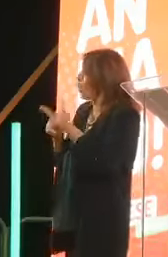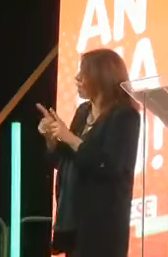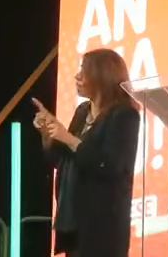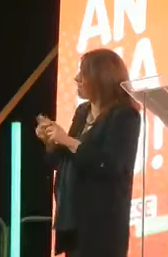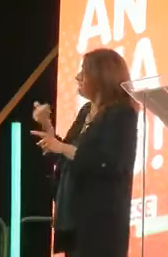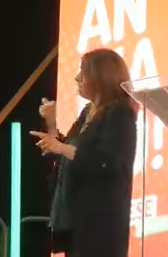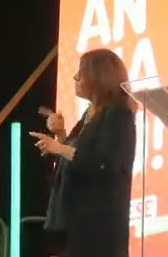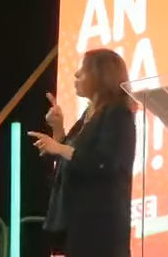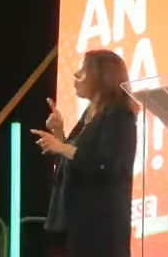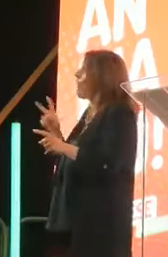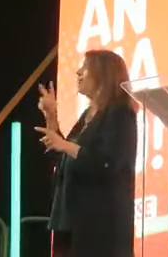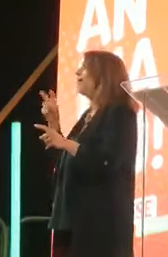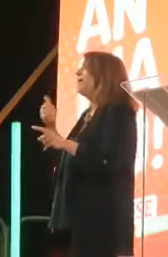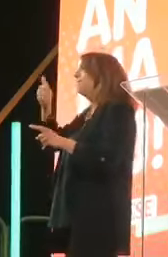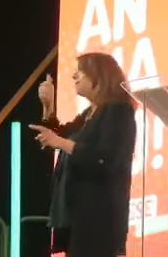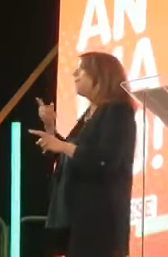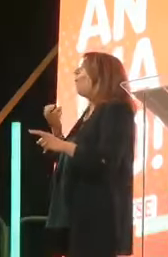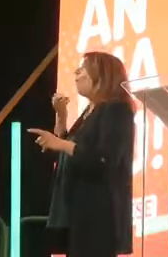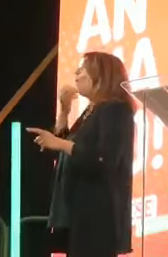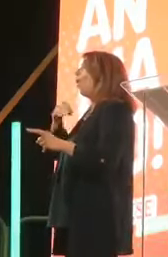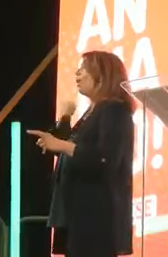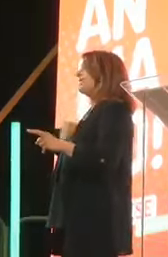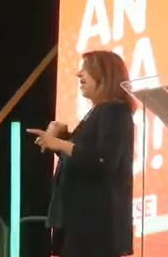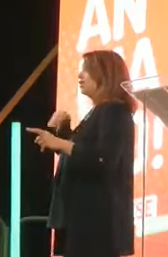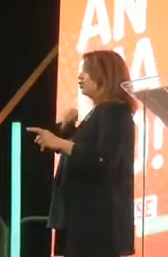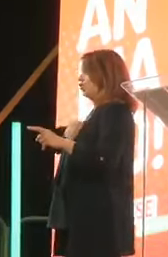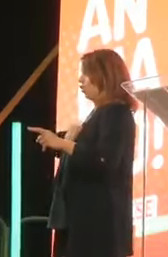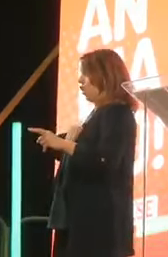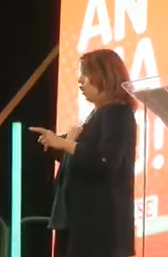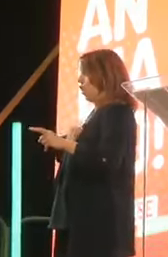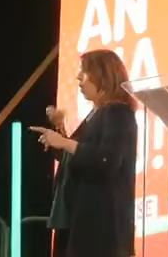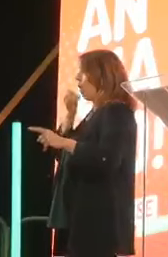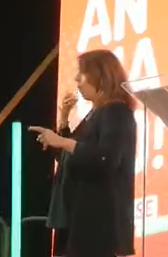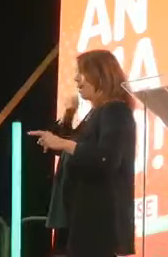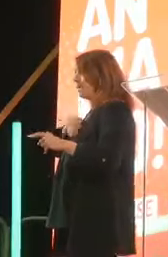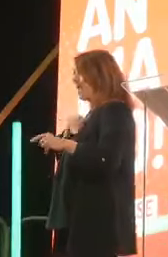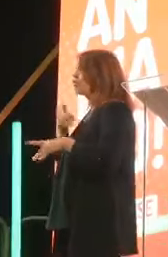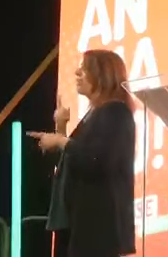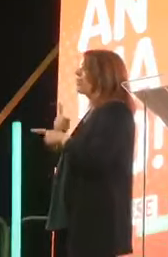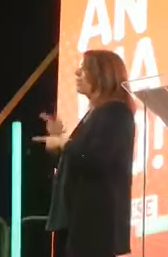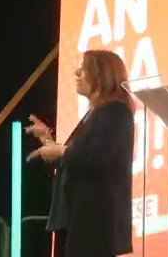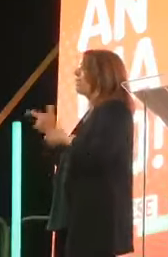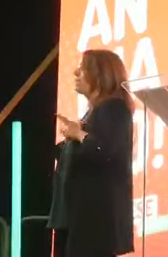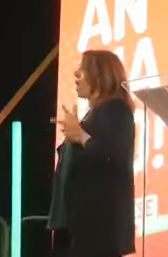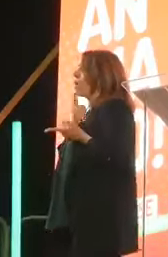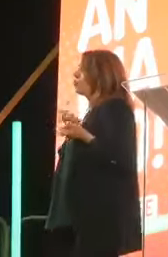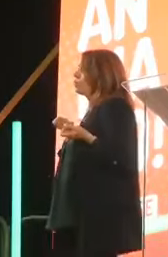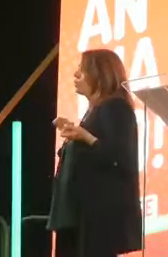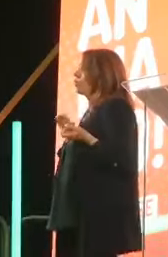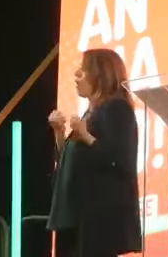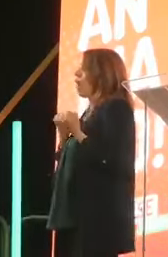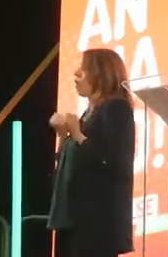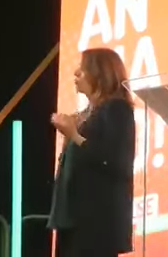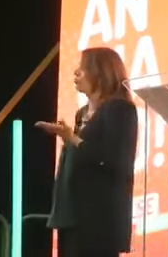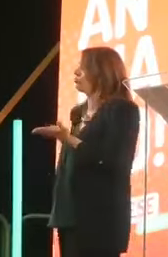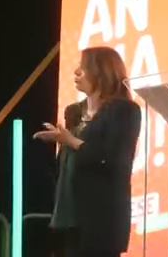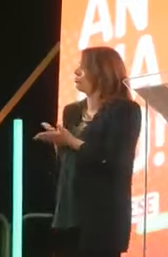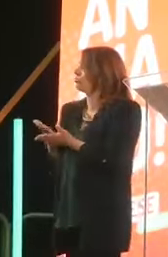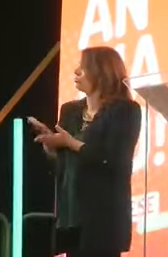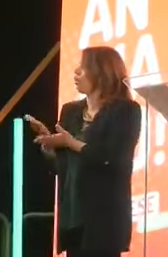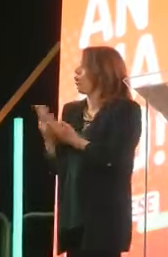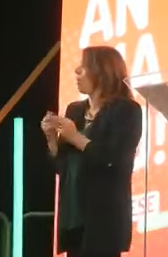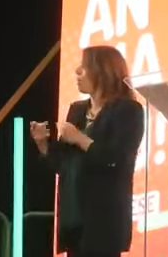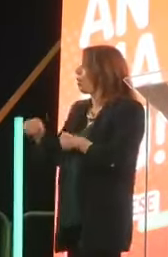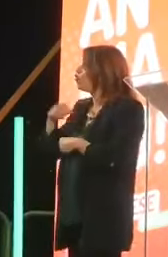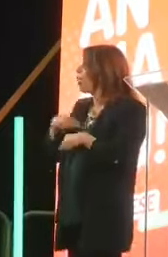è il buon senso. Il buon senso ci deve guidare nella nostra azione quotidiana. Ci siamo presi l'impegno,